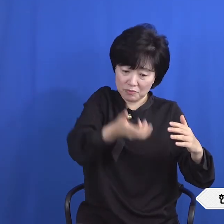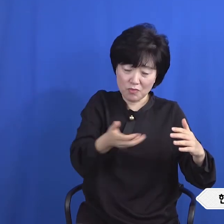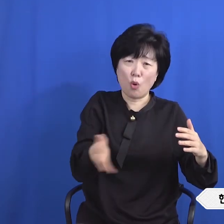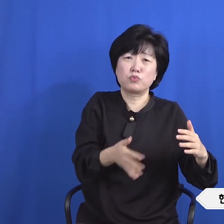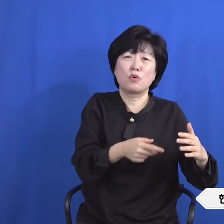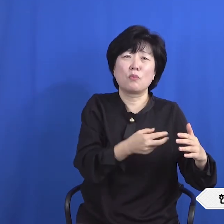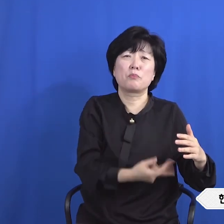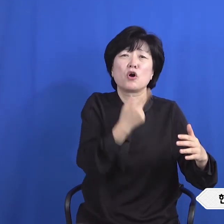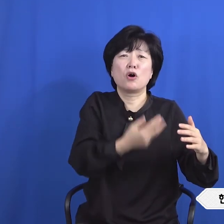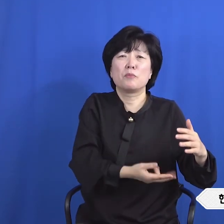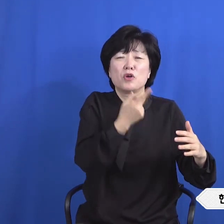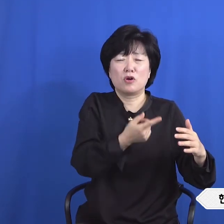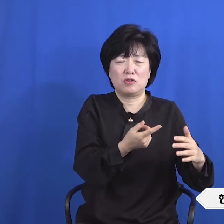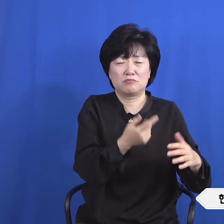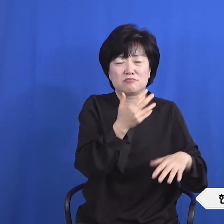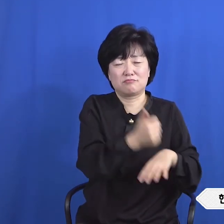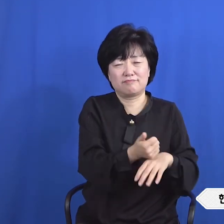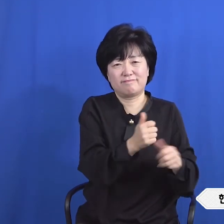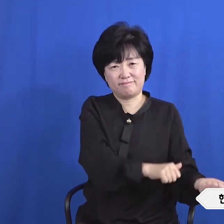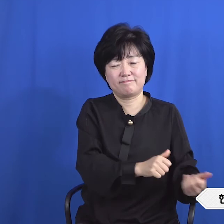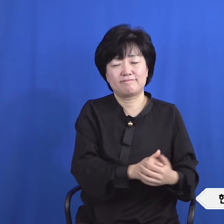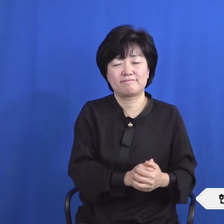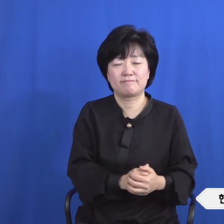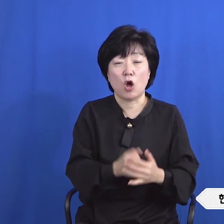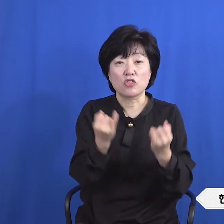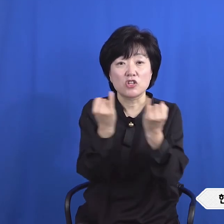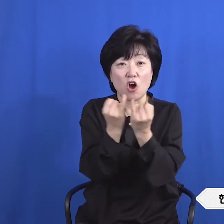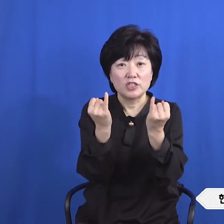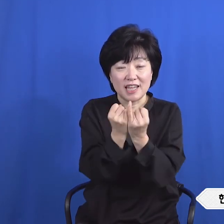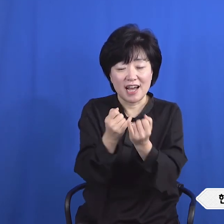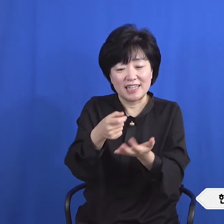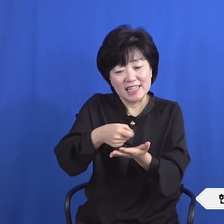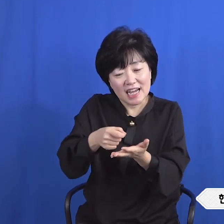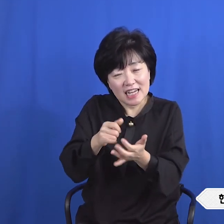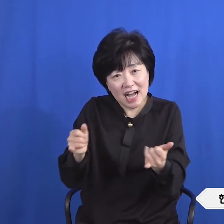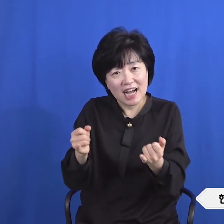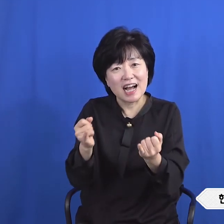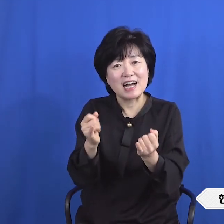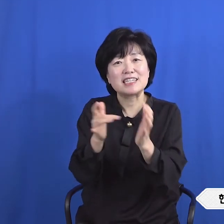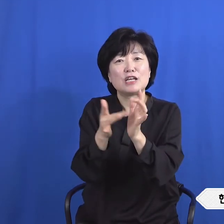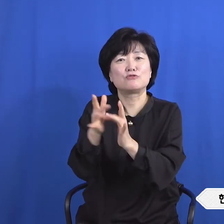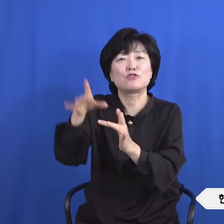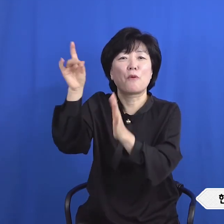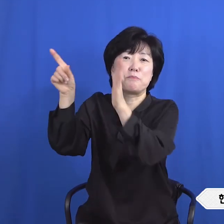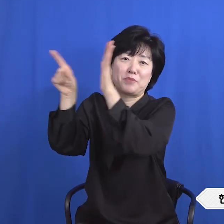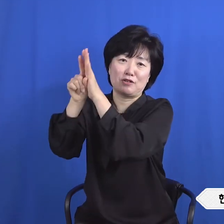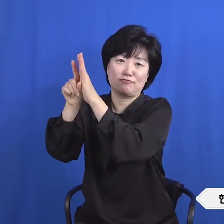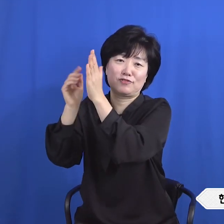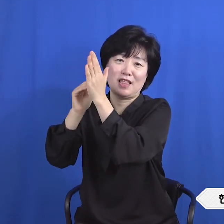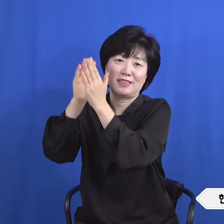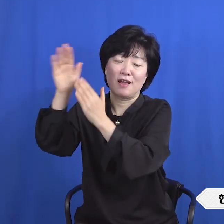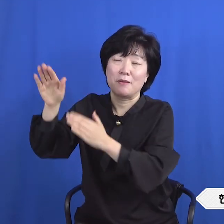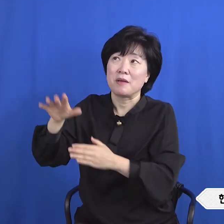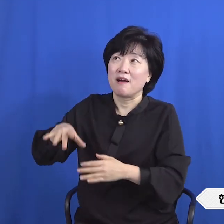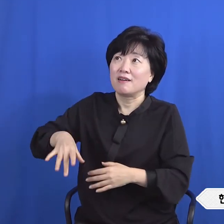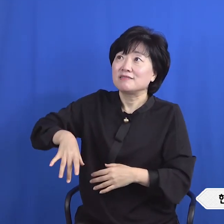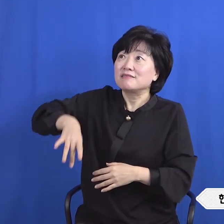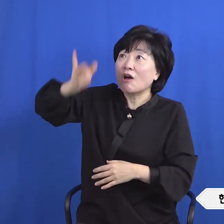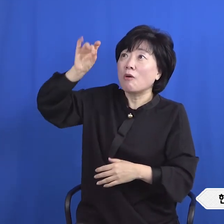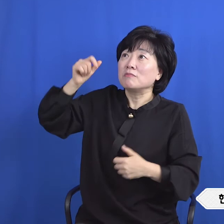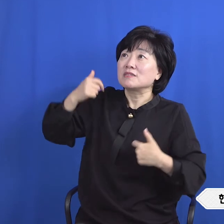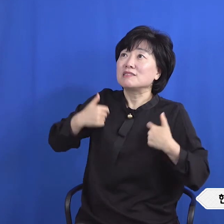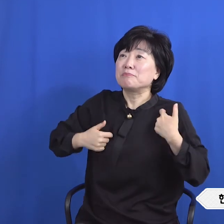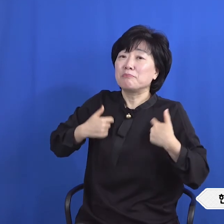어떤 유명한 여류 작가가 예수 처음 믿고 나서 이렇게 고백을 했습니다. 정말 난생 처음으로